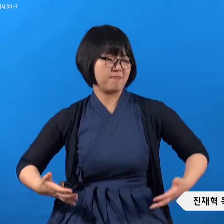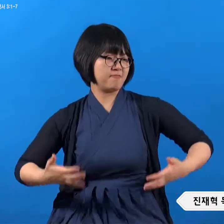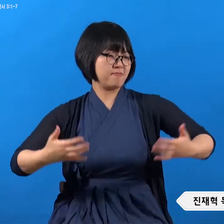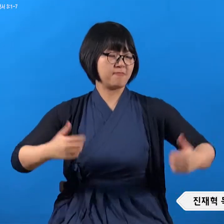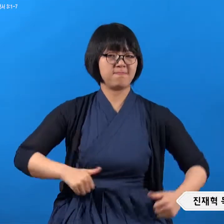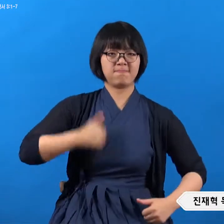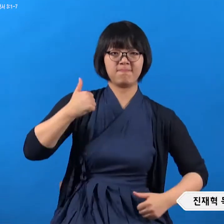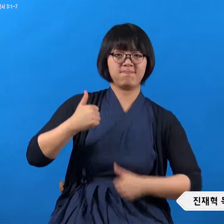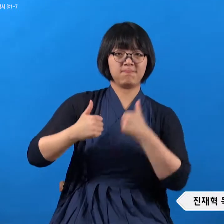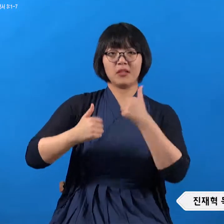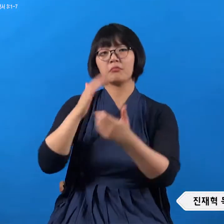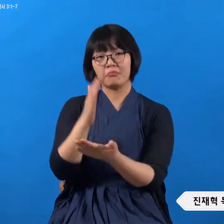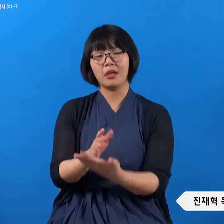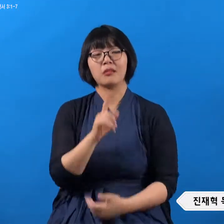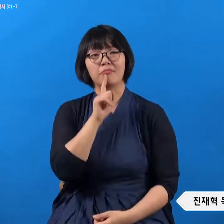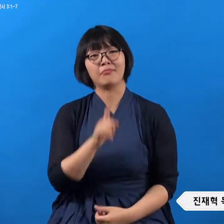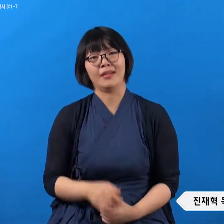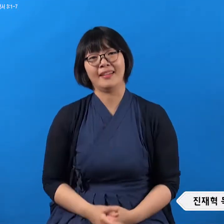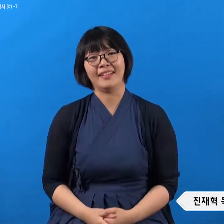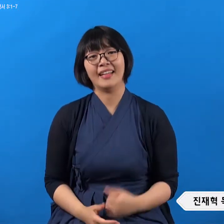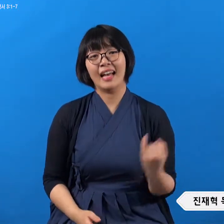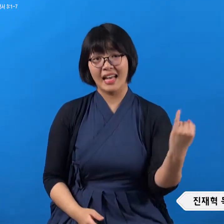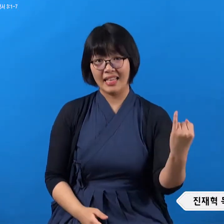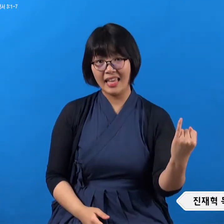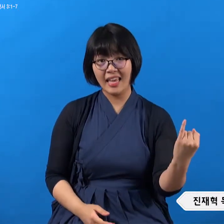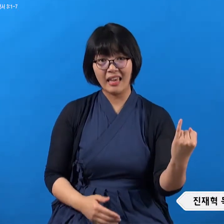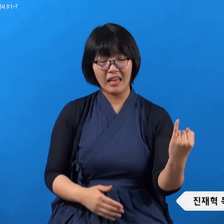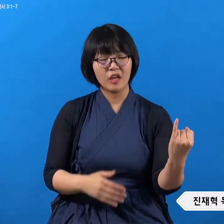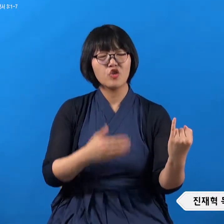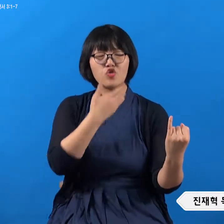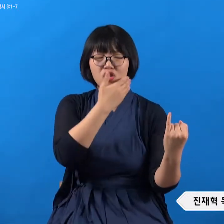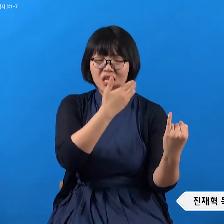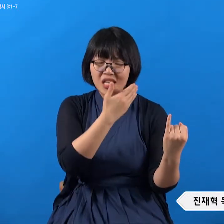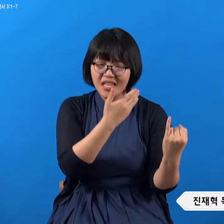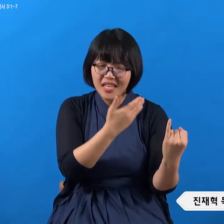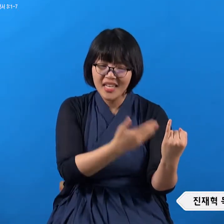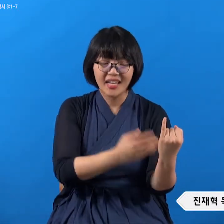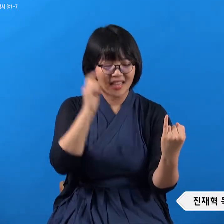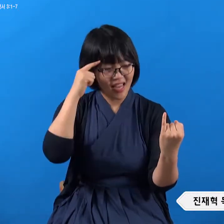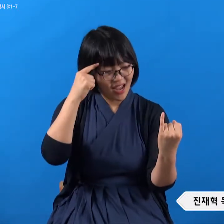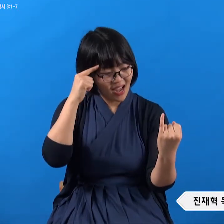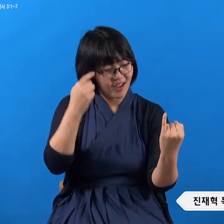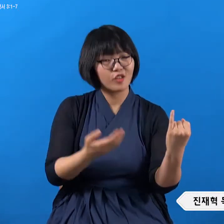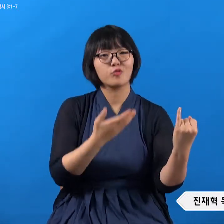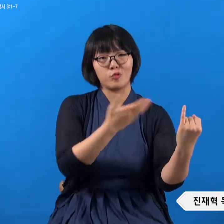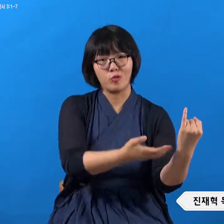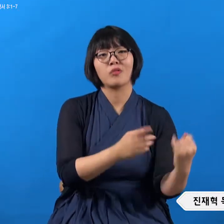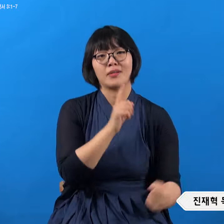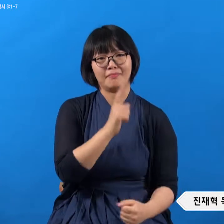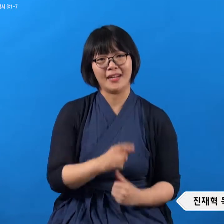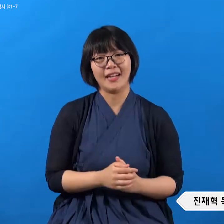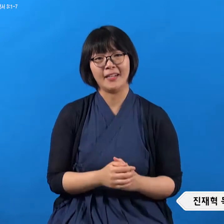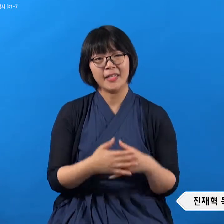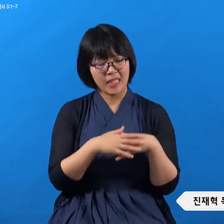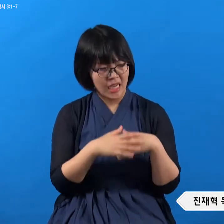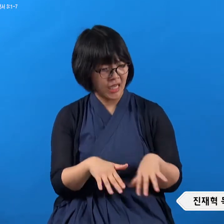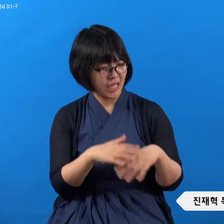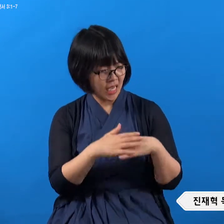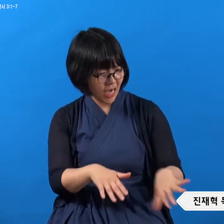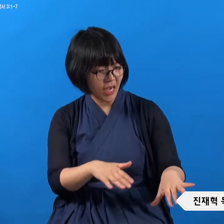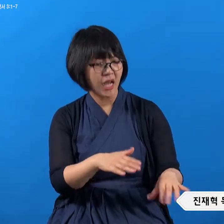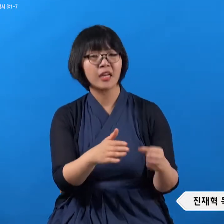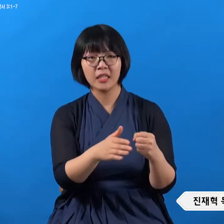몰아치지 말라고 말합니다. 귀하게 여기라. 연약한 그릇으로